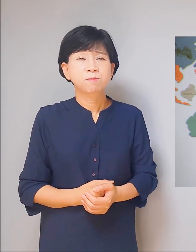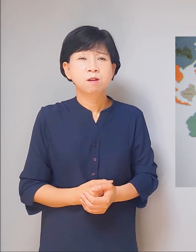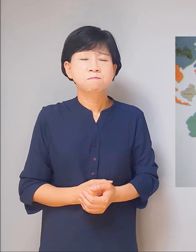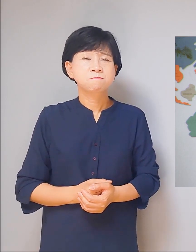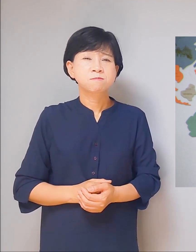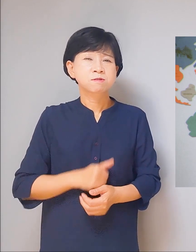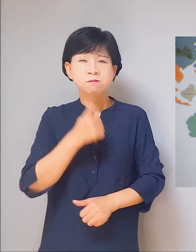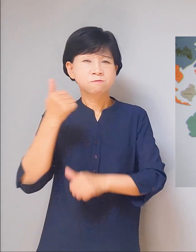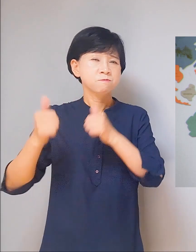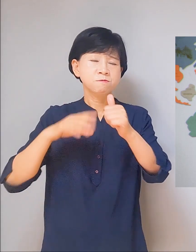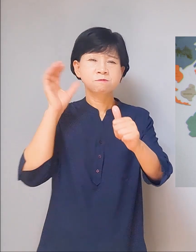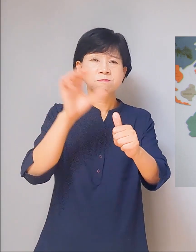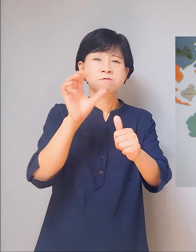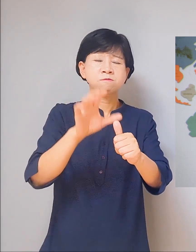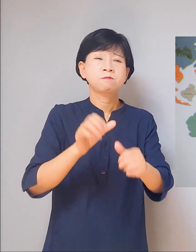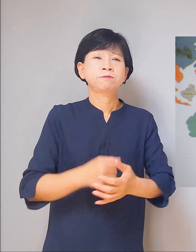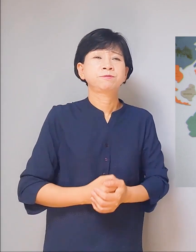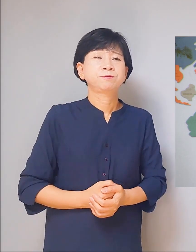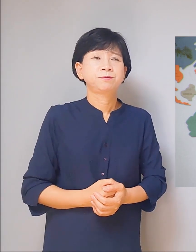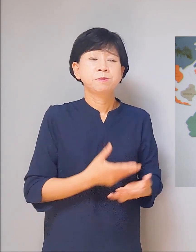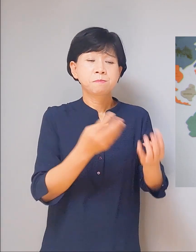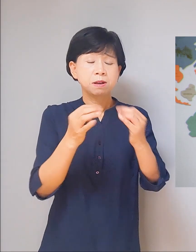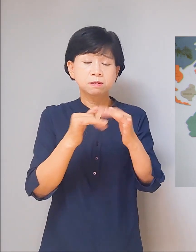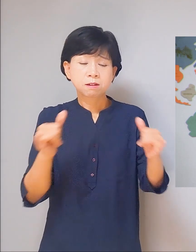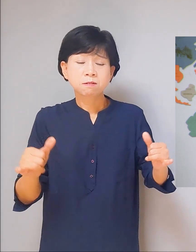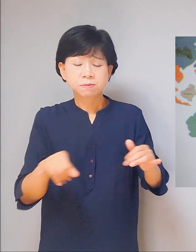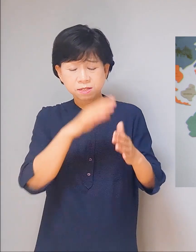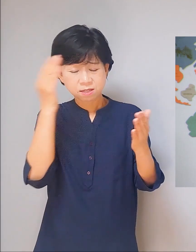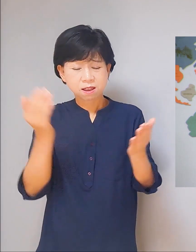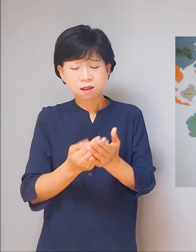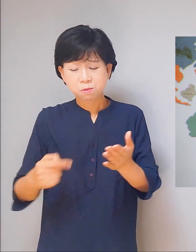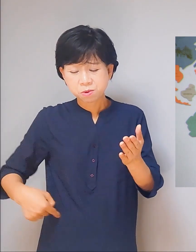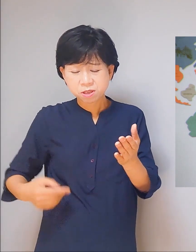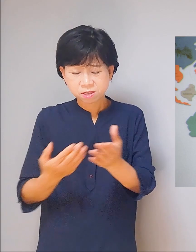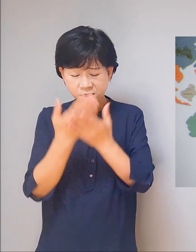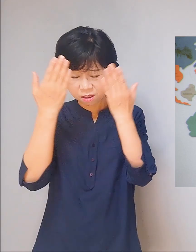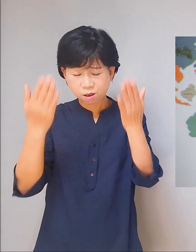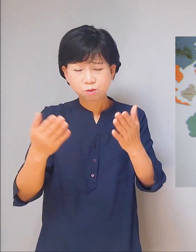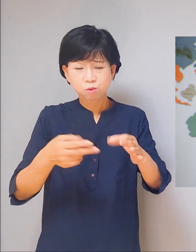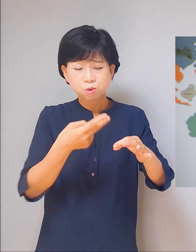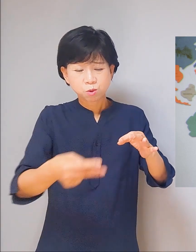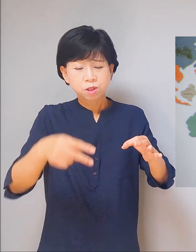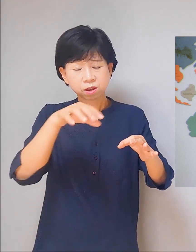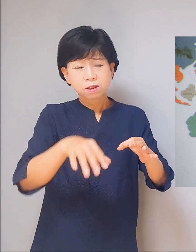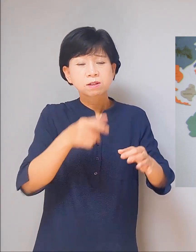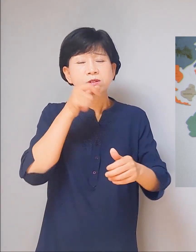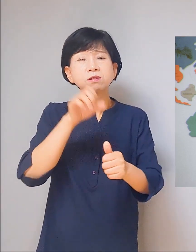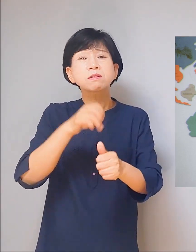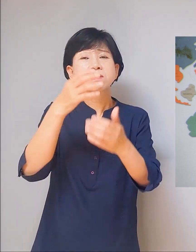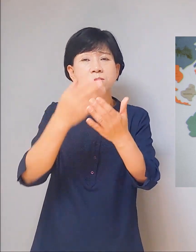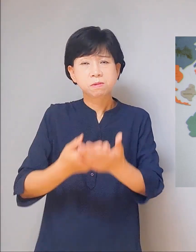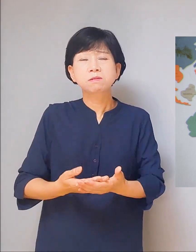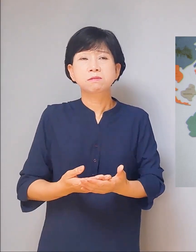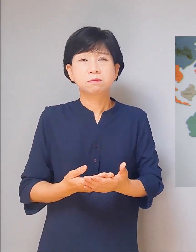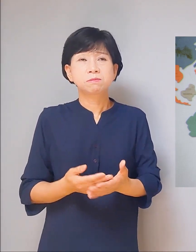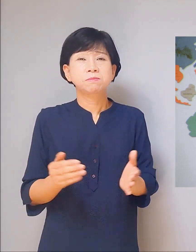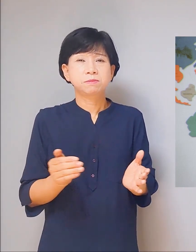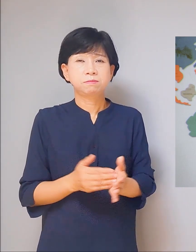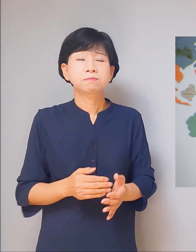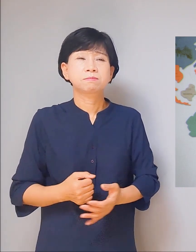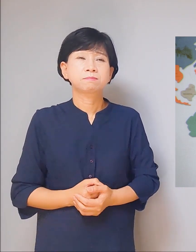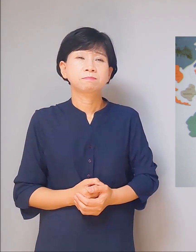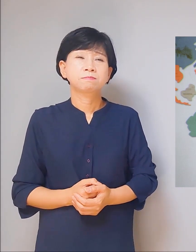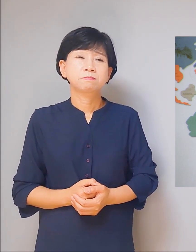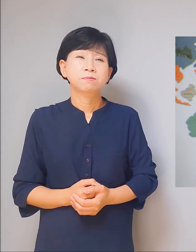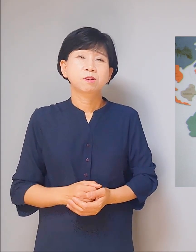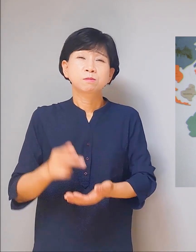몰라요. 그 많은 사람들이 다 회개하고 요단강에서 세례받고 굉장했습니다.